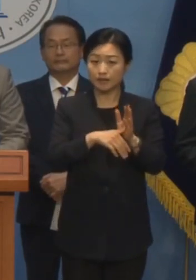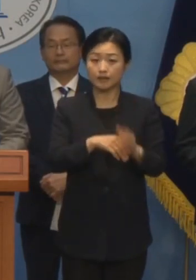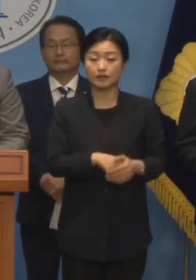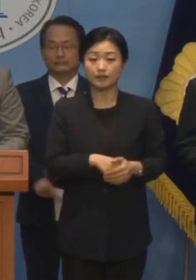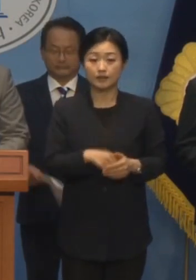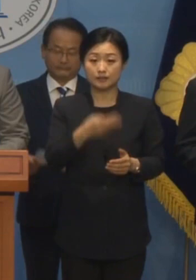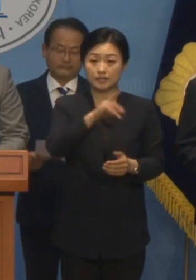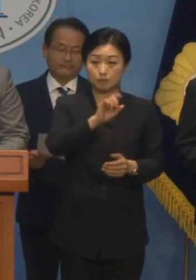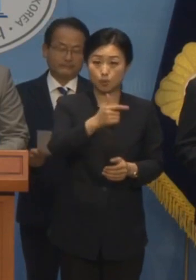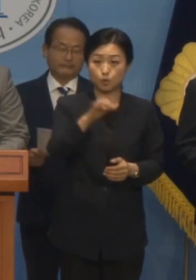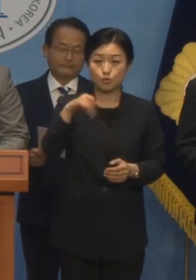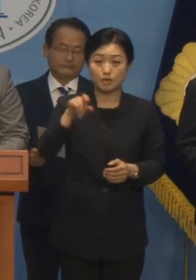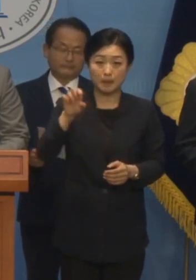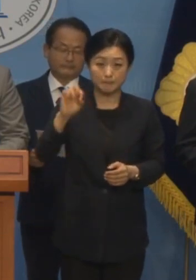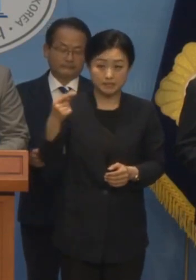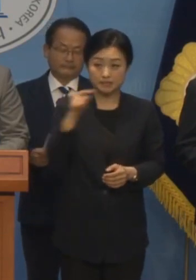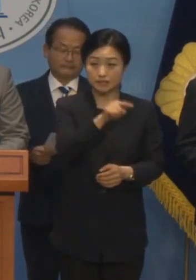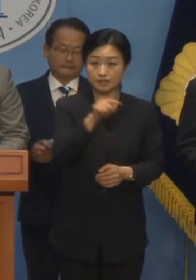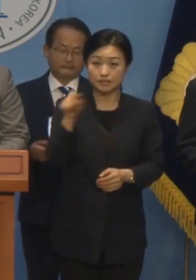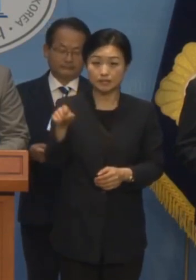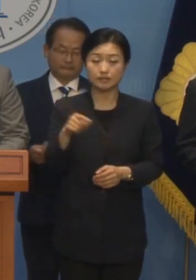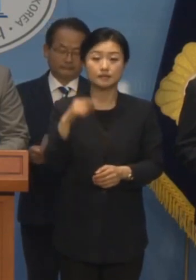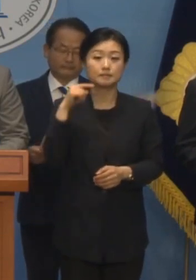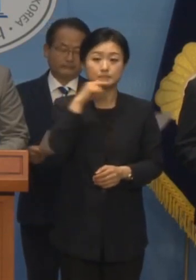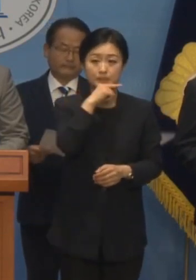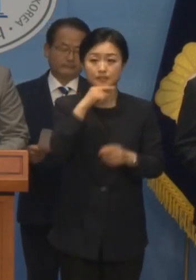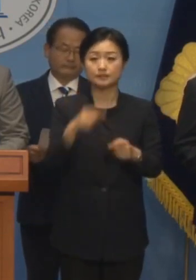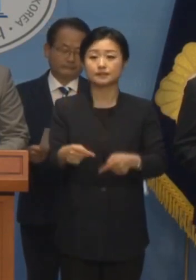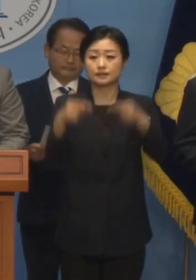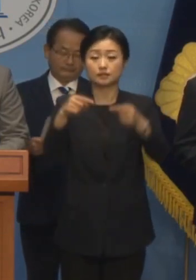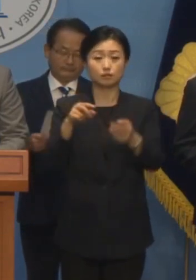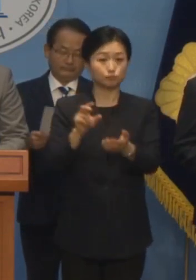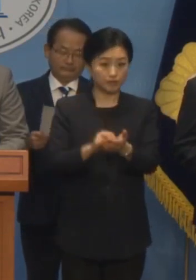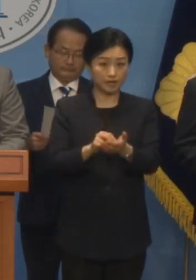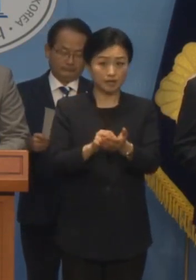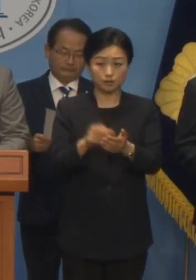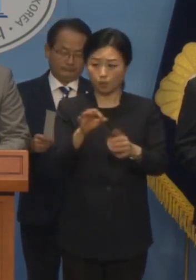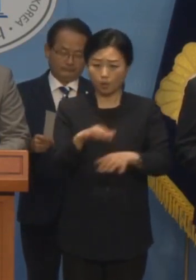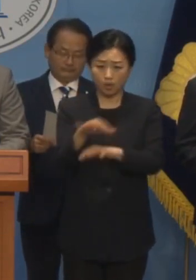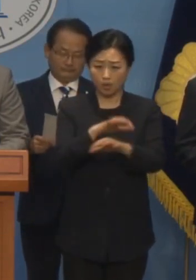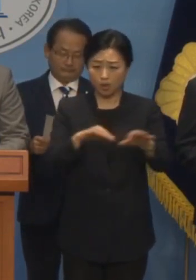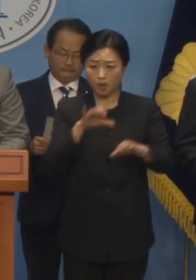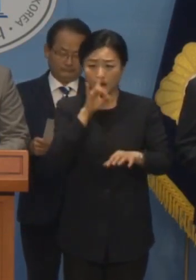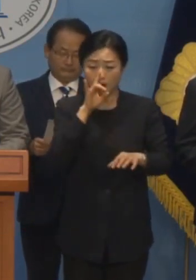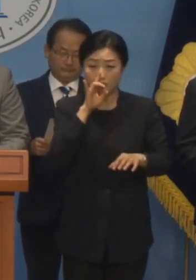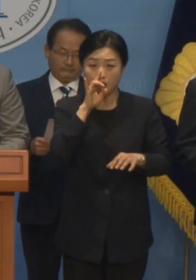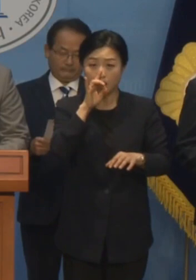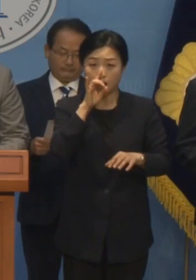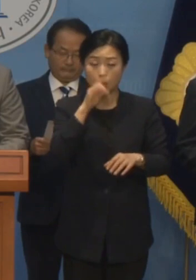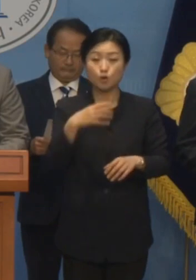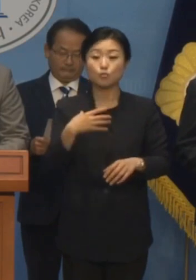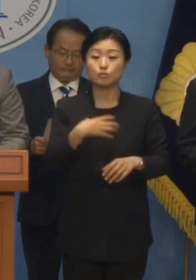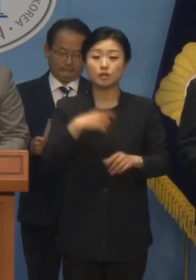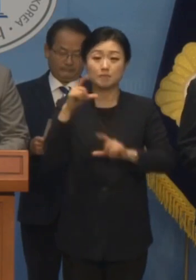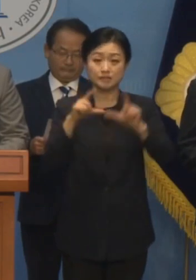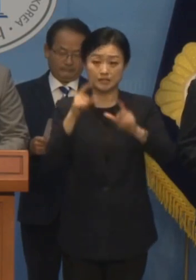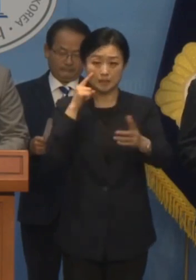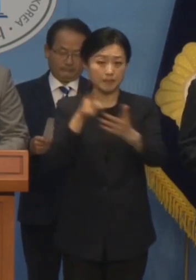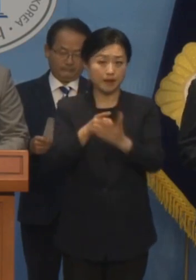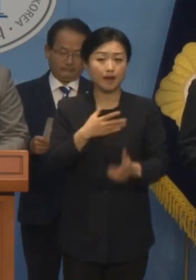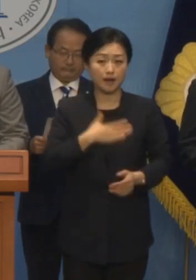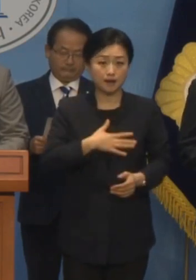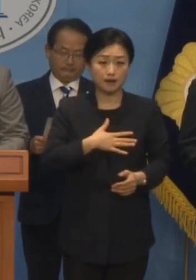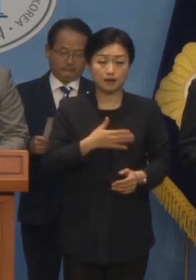이미 팀원과 위메프는 만성적인 자본 잠식과 유동성 비율이 기준 이하인 위험 상태였음에도